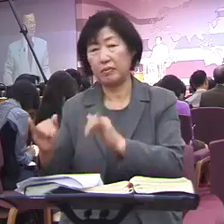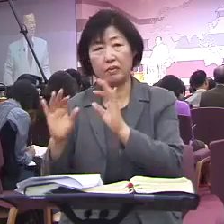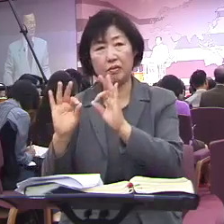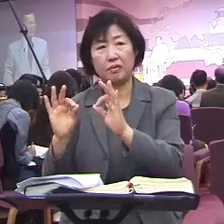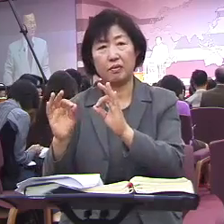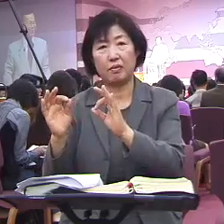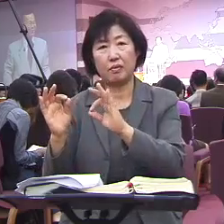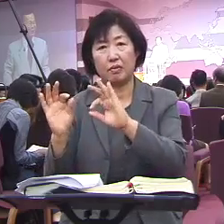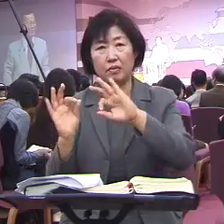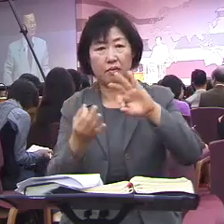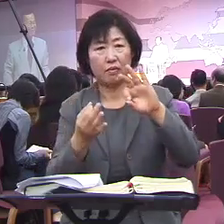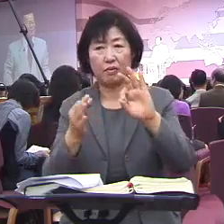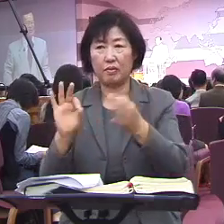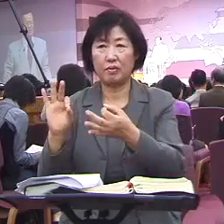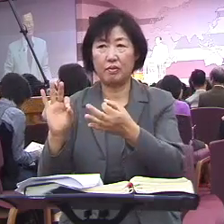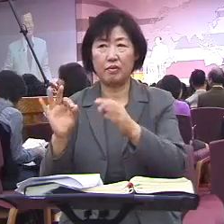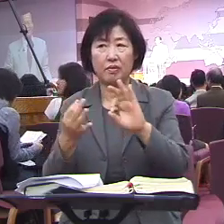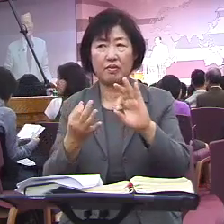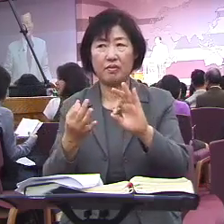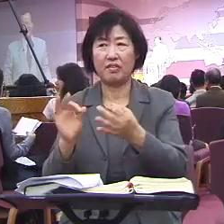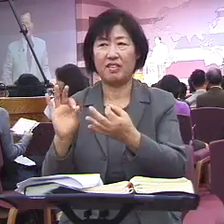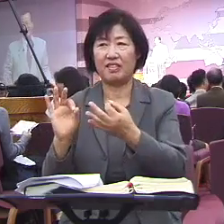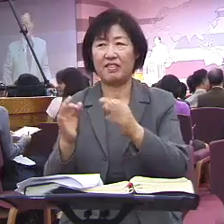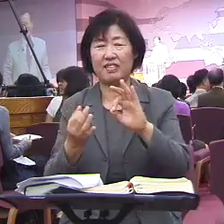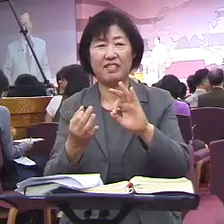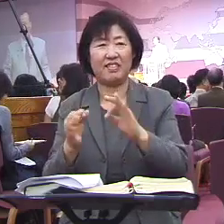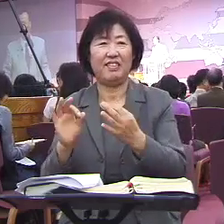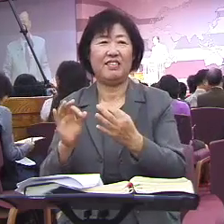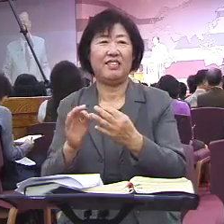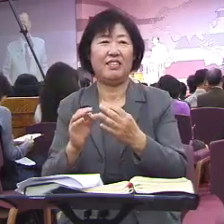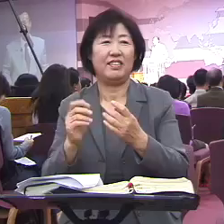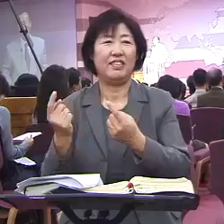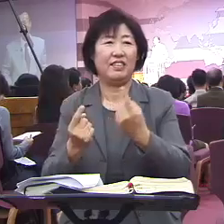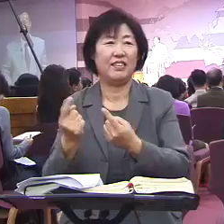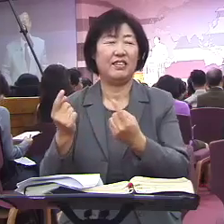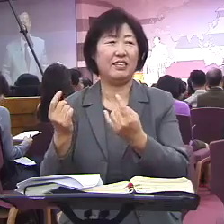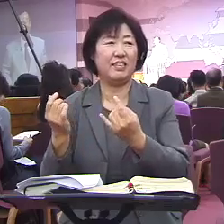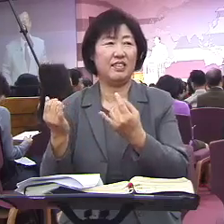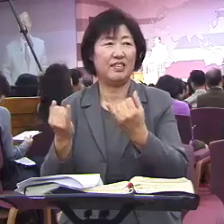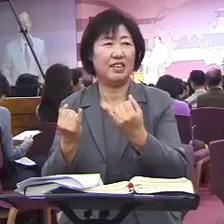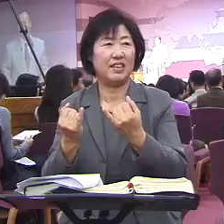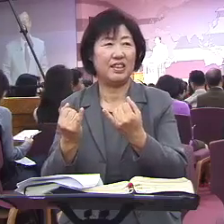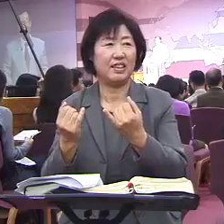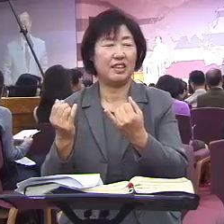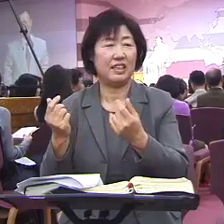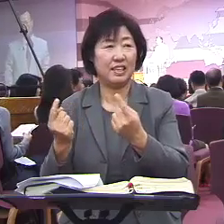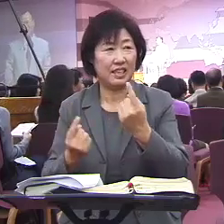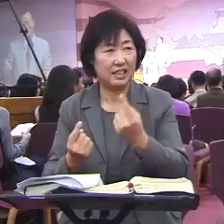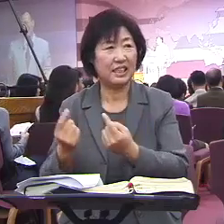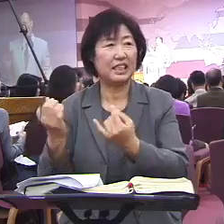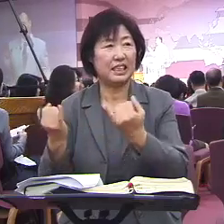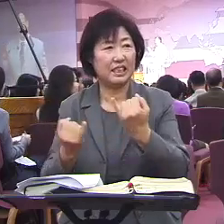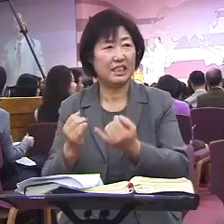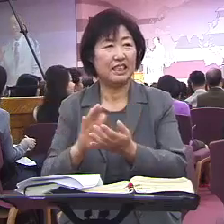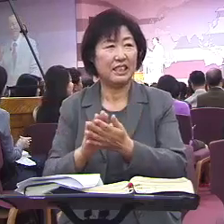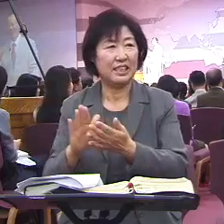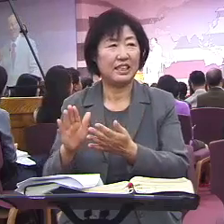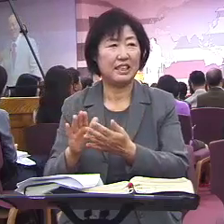너무 쑥스러워하지 말고 보시고. 나의 형제, 나의 자매입니다. 여러분,